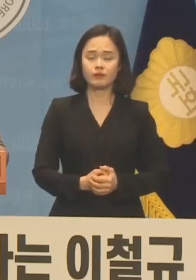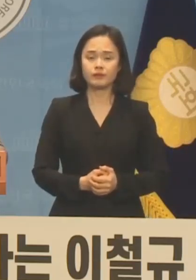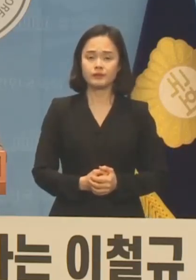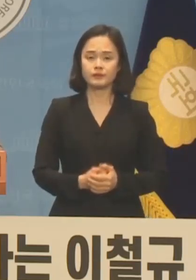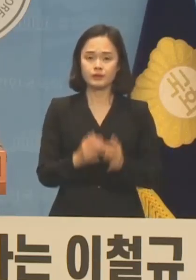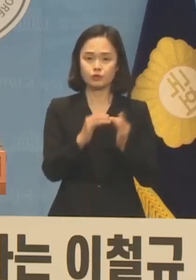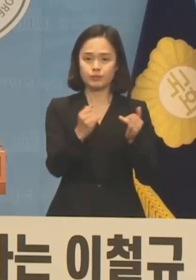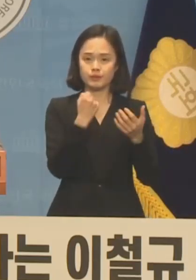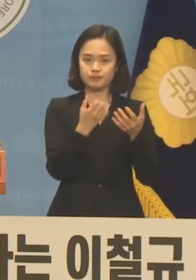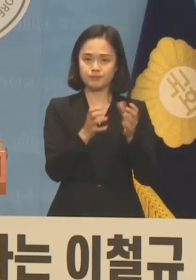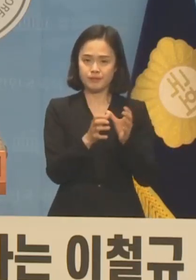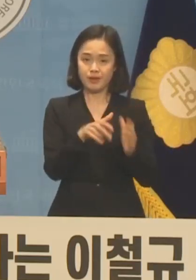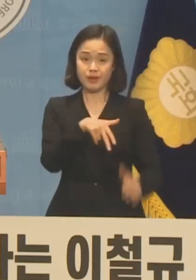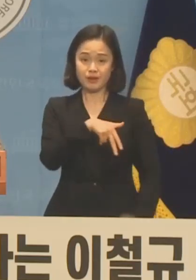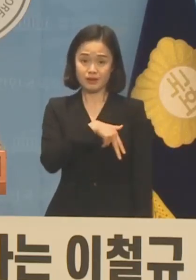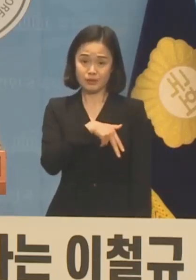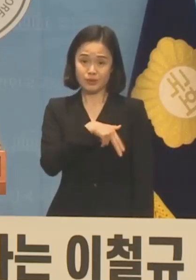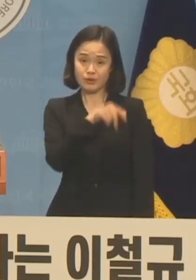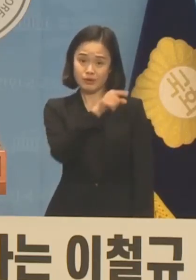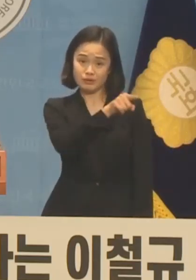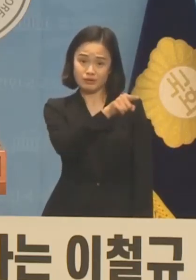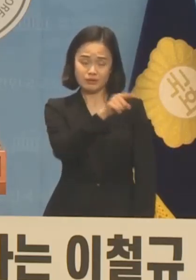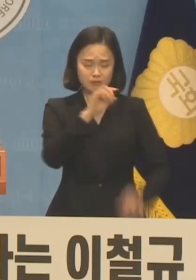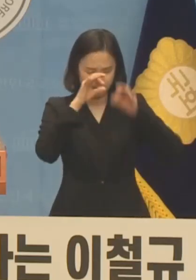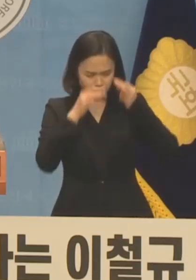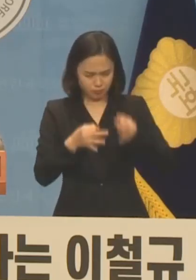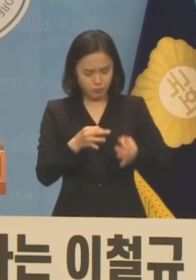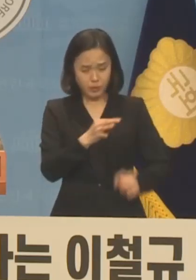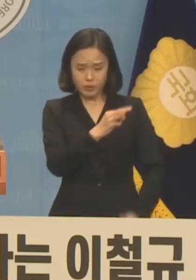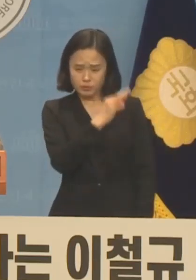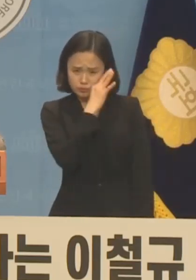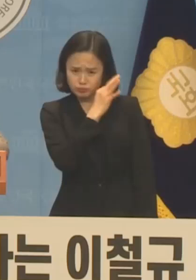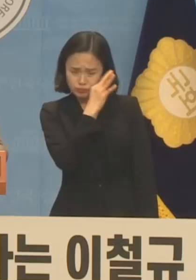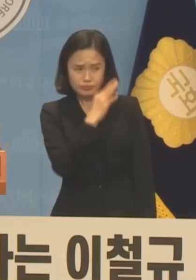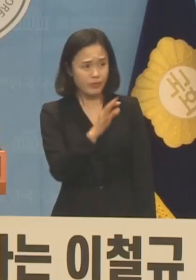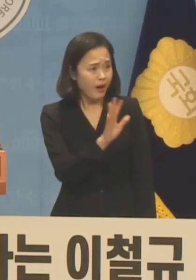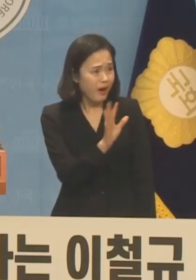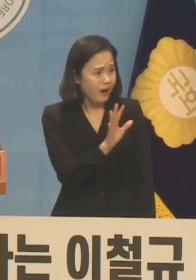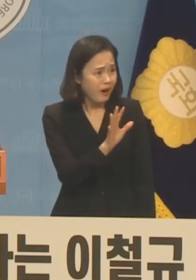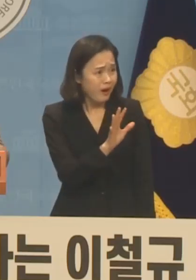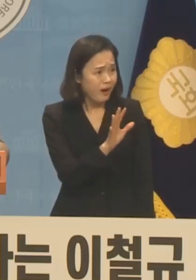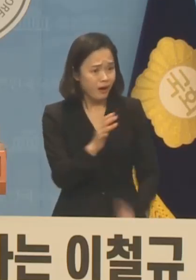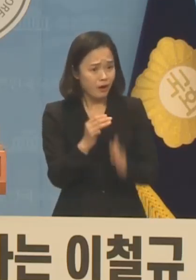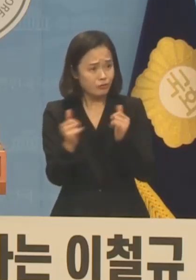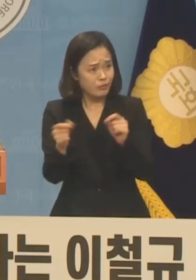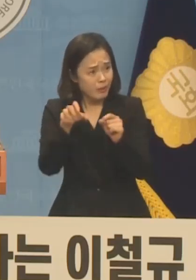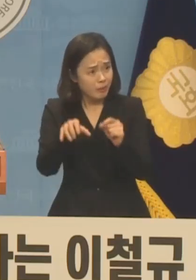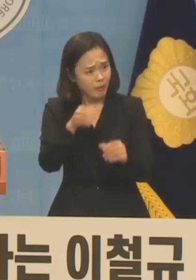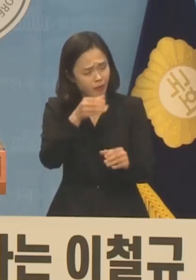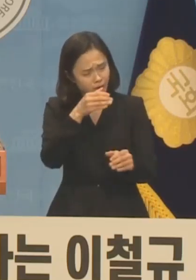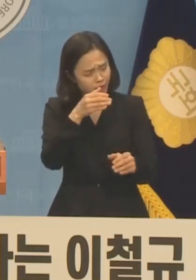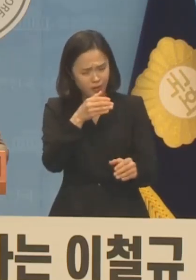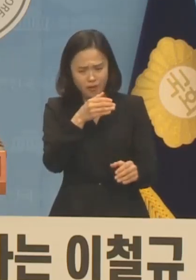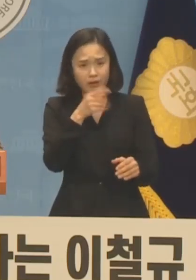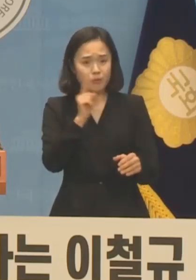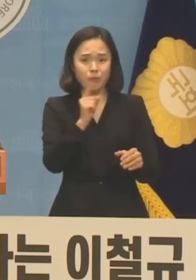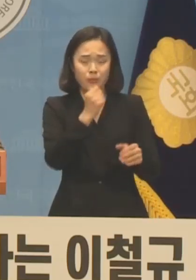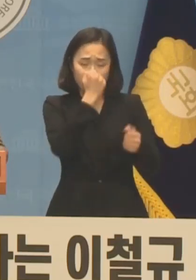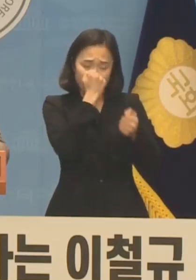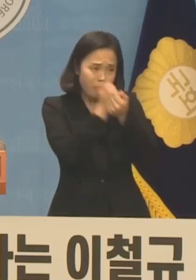국민의힘 의원들은 한낱 부끄러움도 없이 국민들 앞에서 그러한 행위를 서슴지 않고 있습니다.